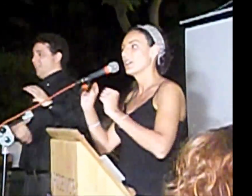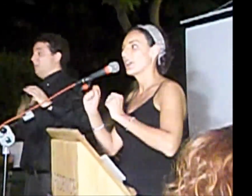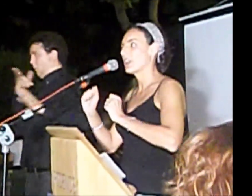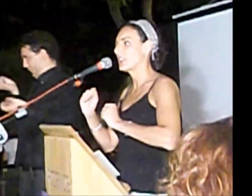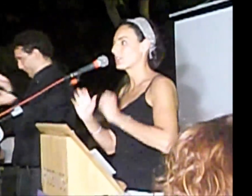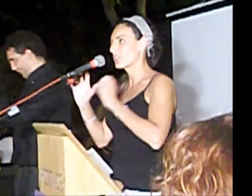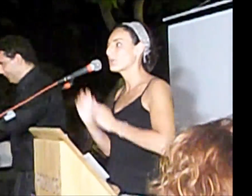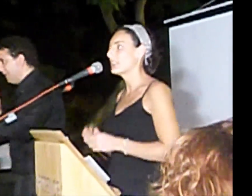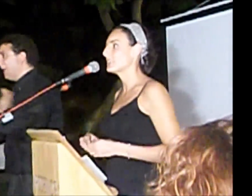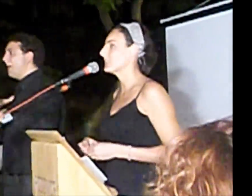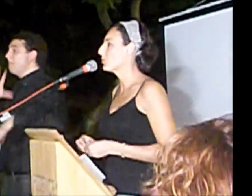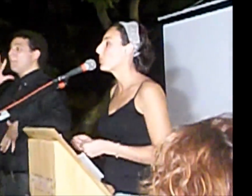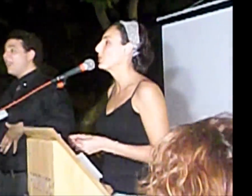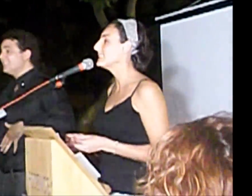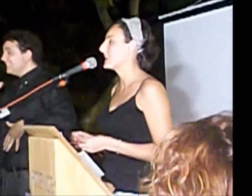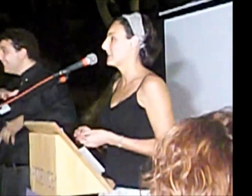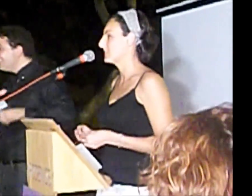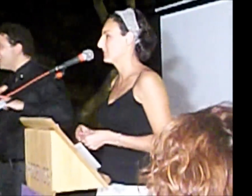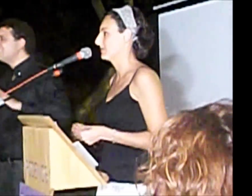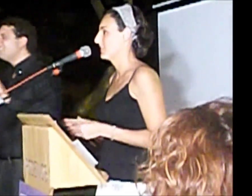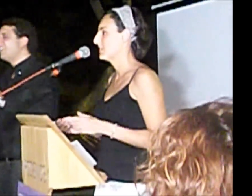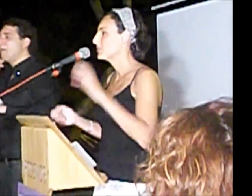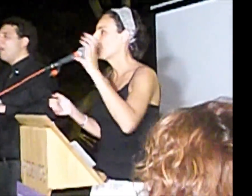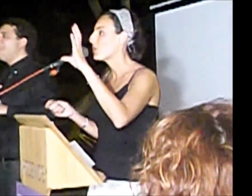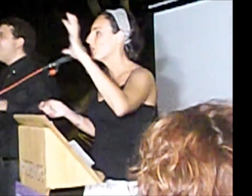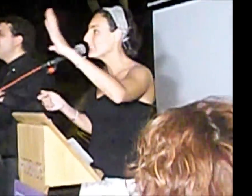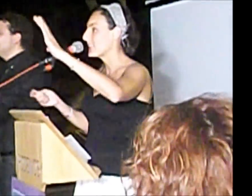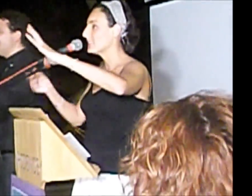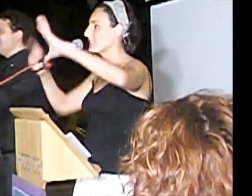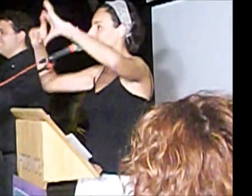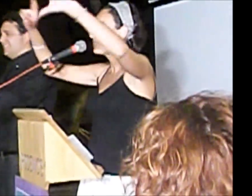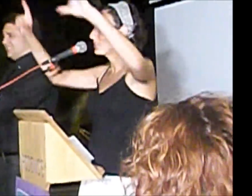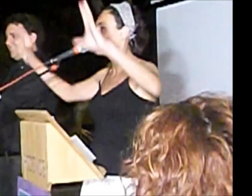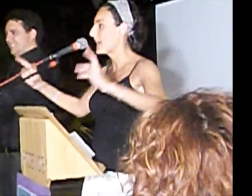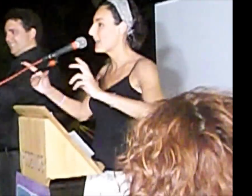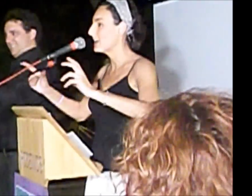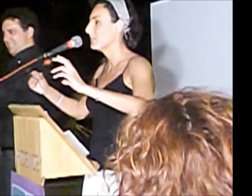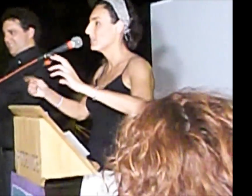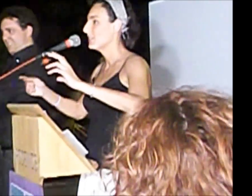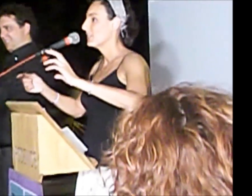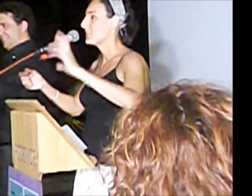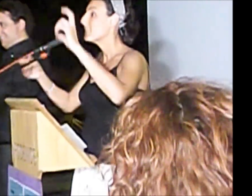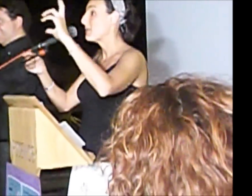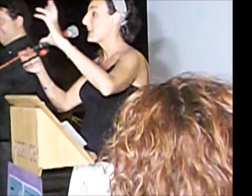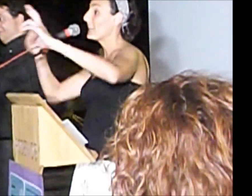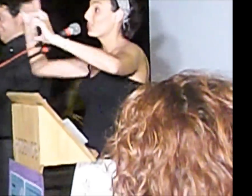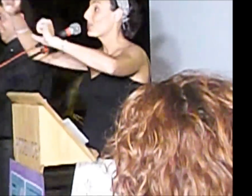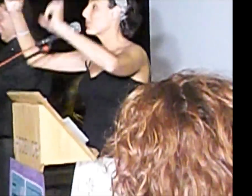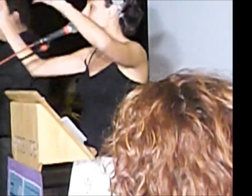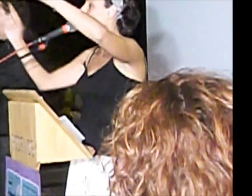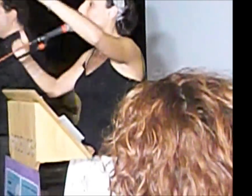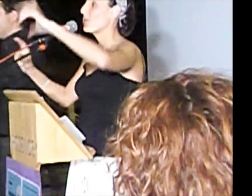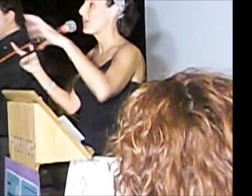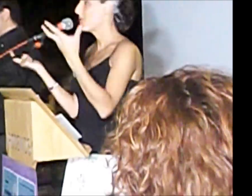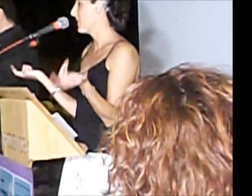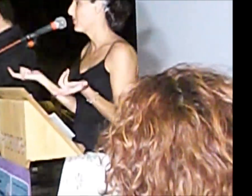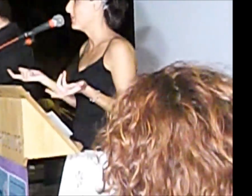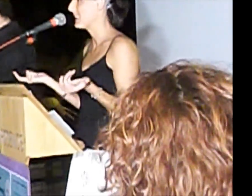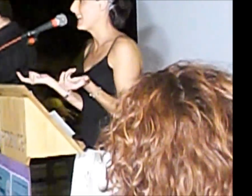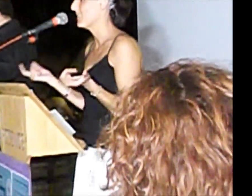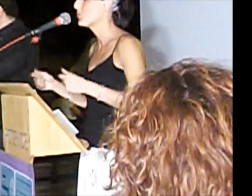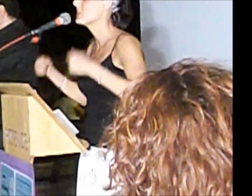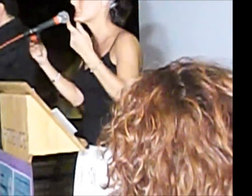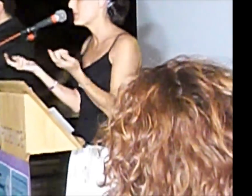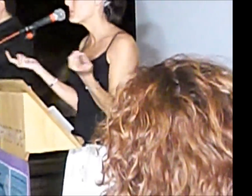es, las zonas palestinas son como islas. Son como islas dentro de Israel, de manera que no te puedes mover de una a otra